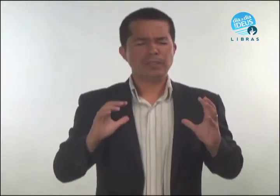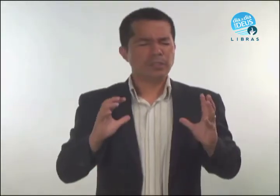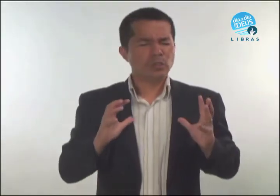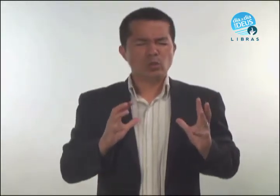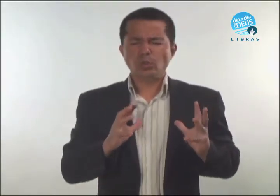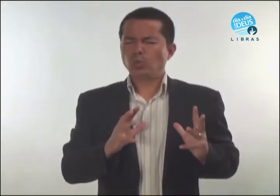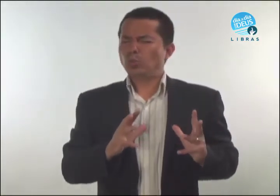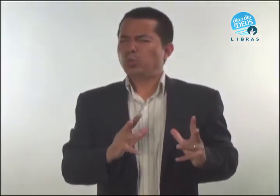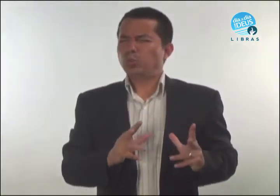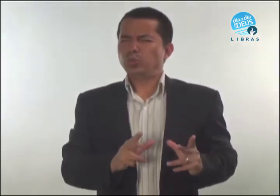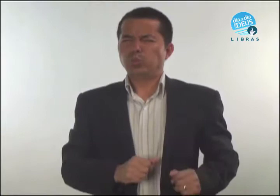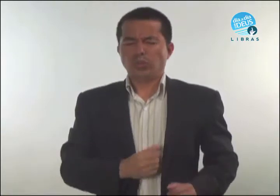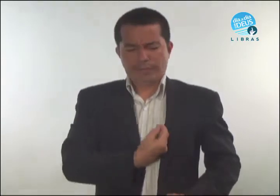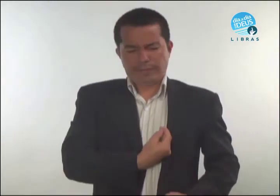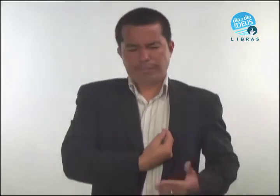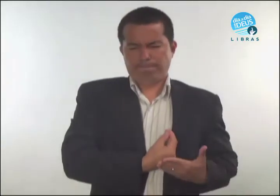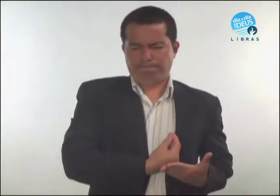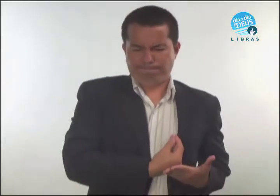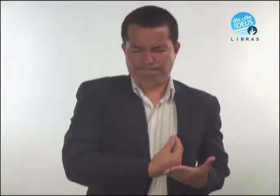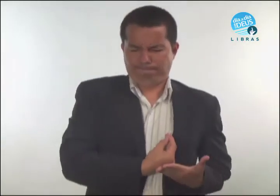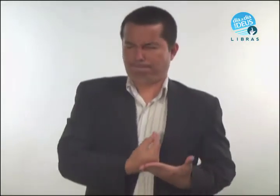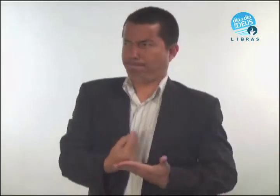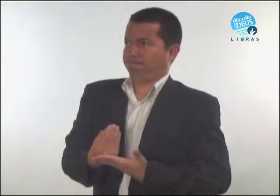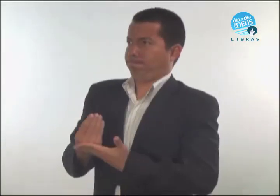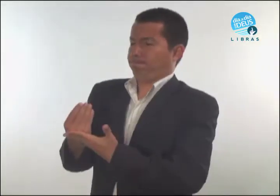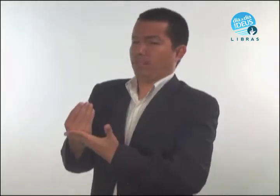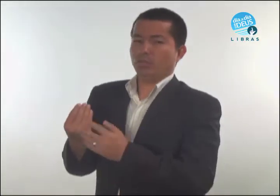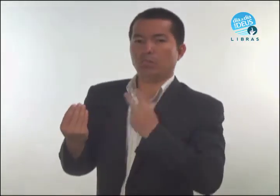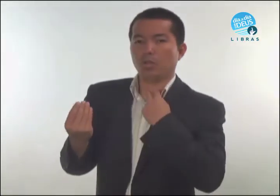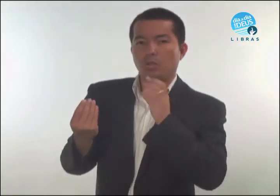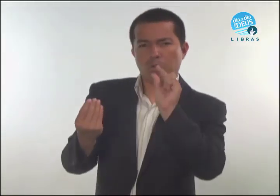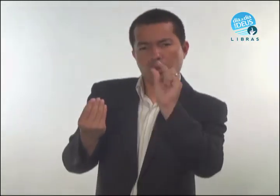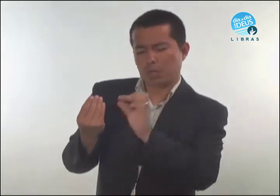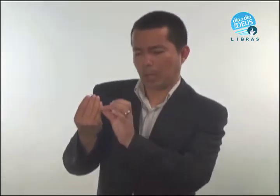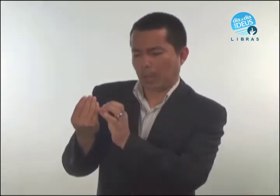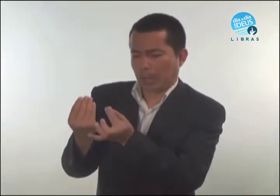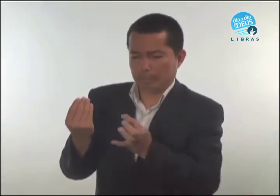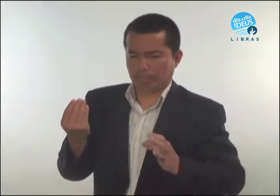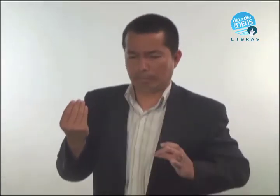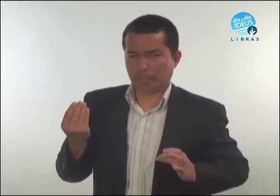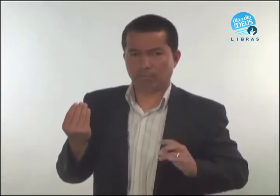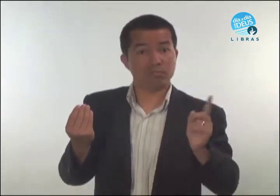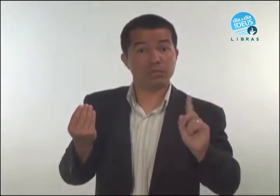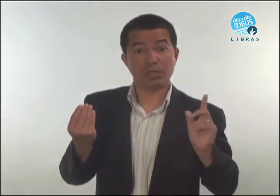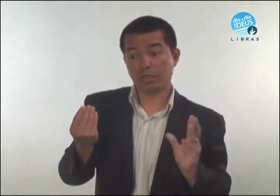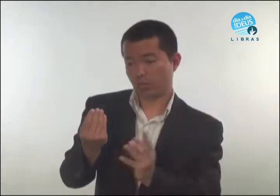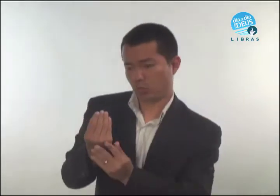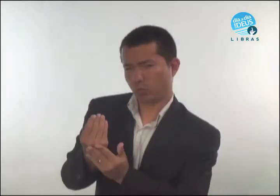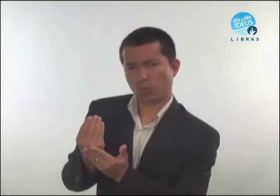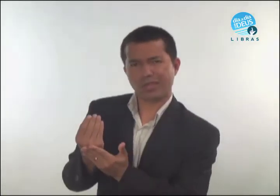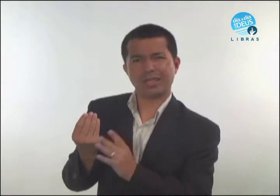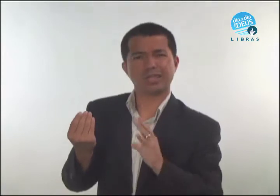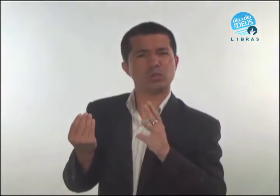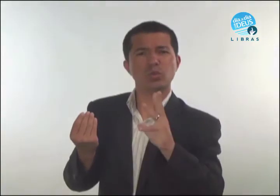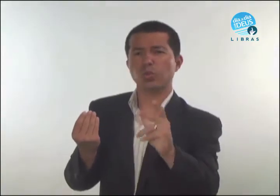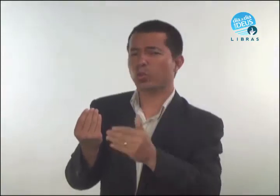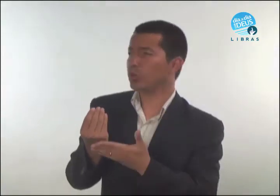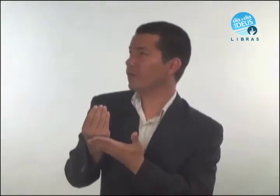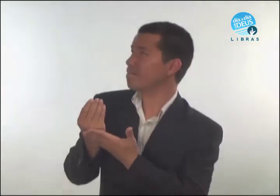para mim. E eu vou ser o Senhor da tua vida, eu vou ser o Salvador da tua vida, eu vou ser aquele que